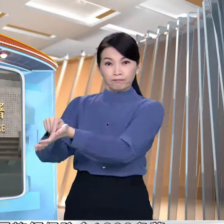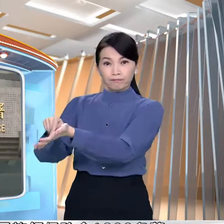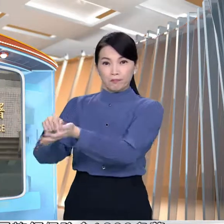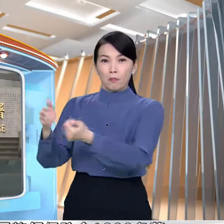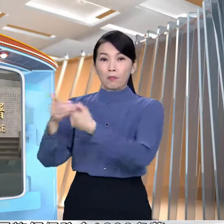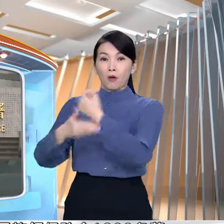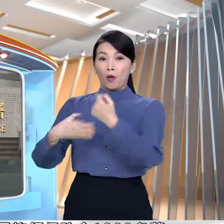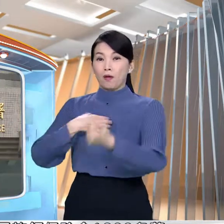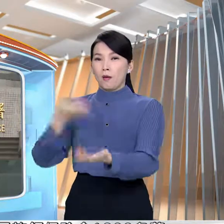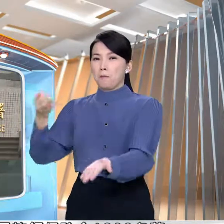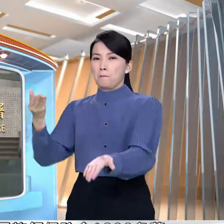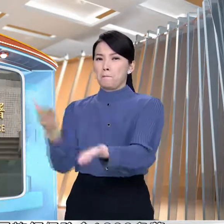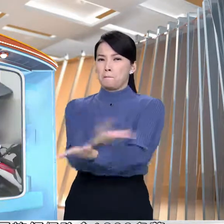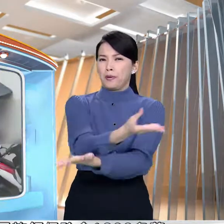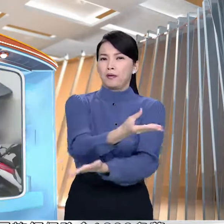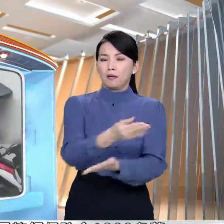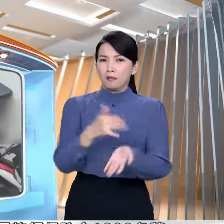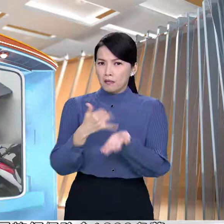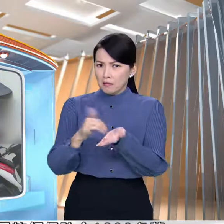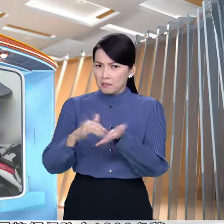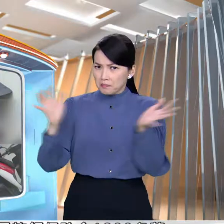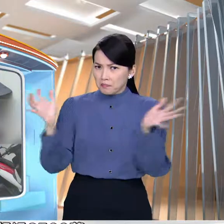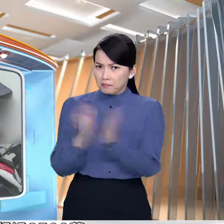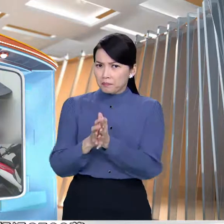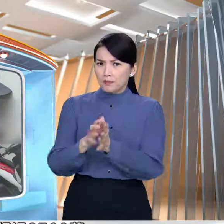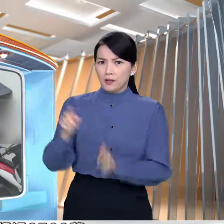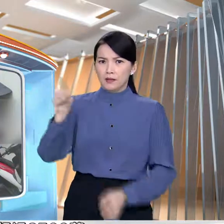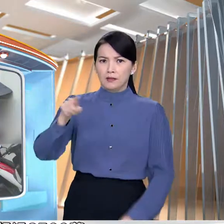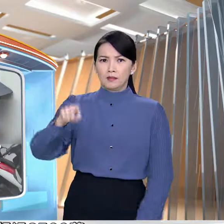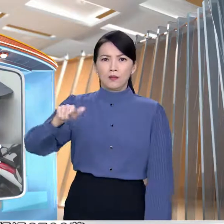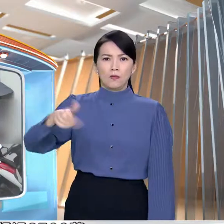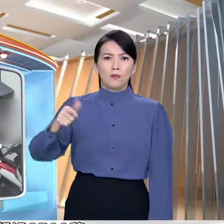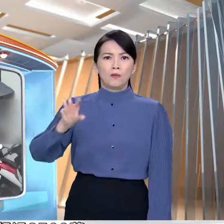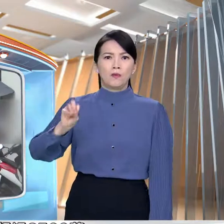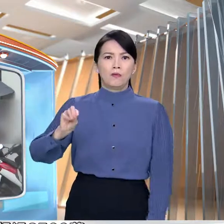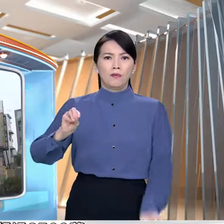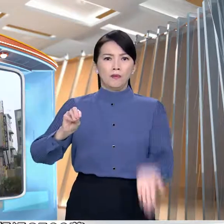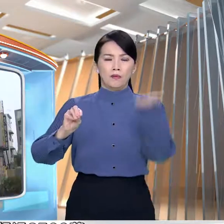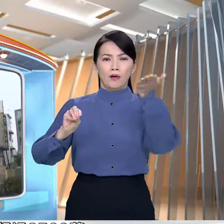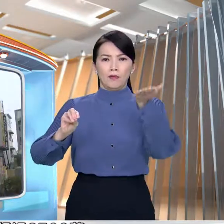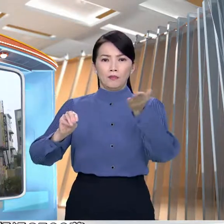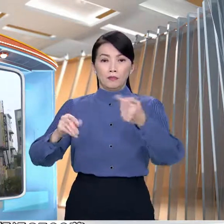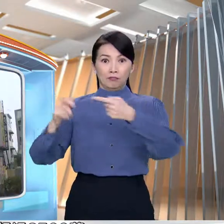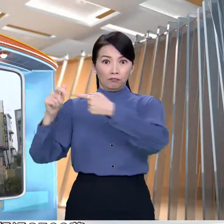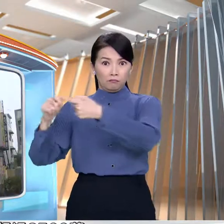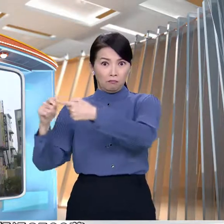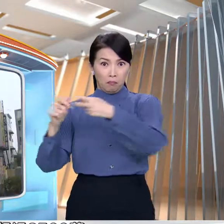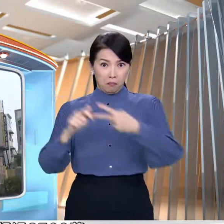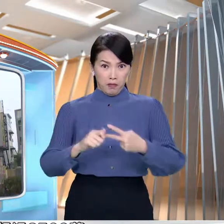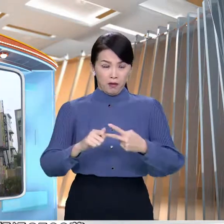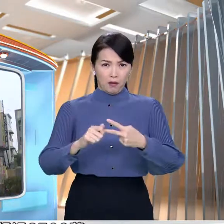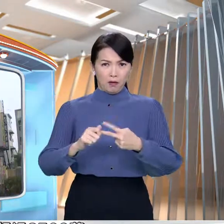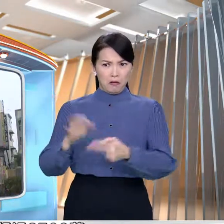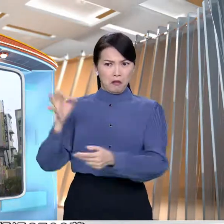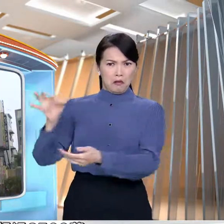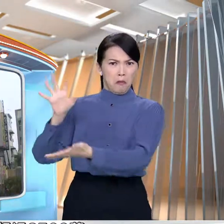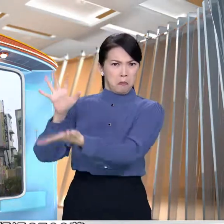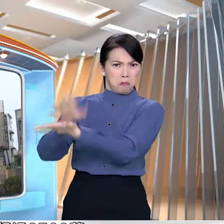金1600多万。两项加起来，诈保超过